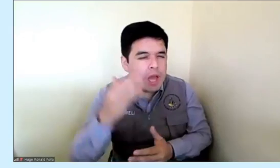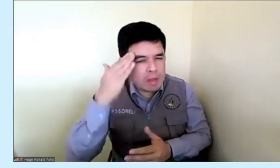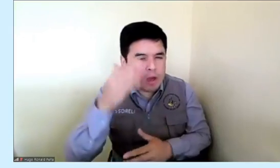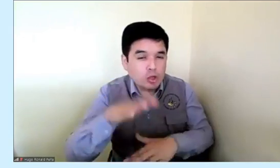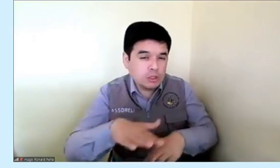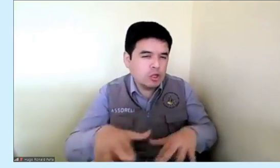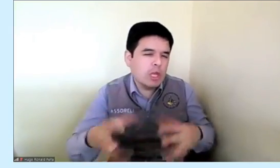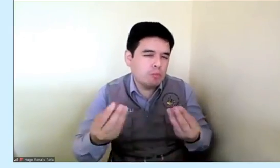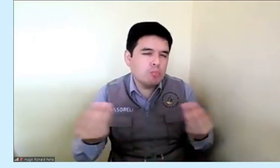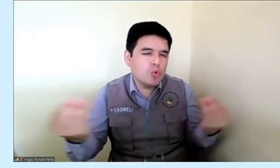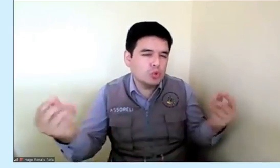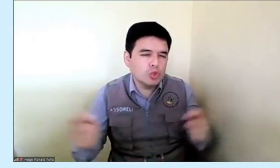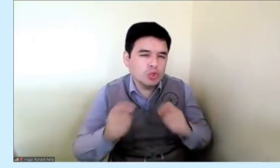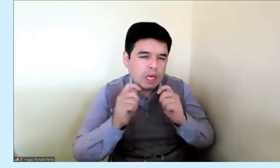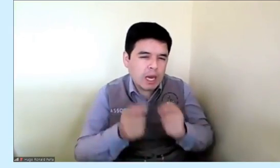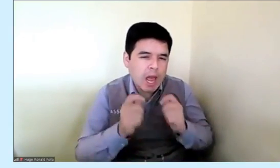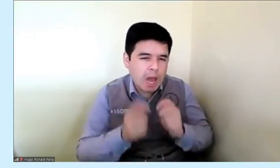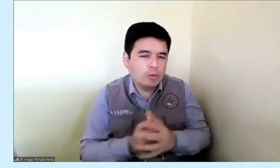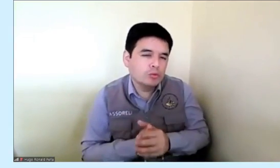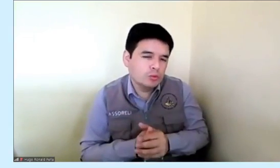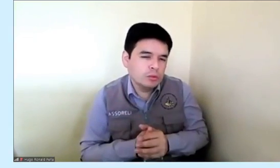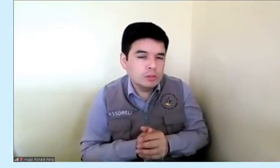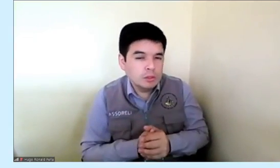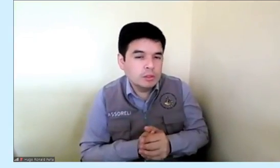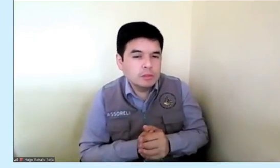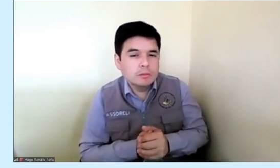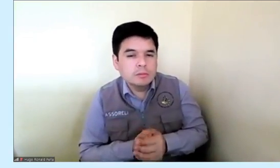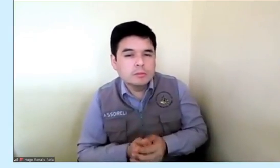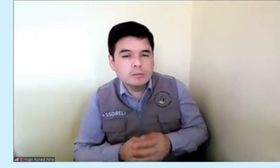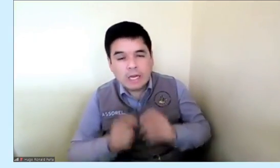te regalaron. Los niños tienen muchos regalos.